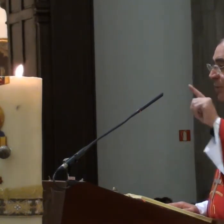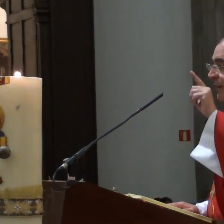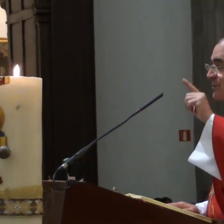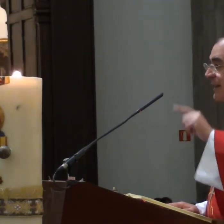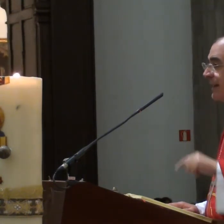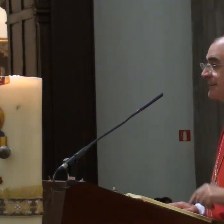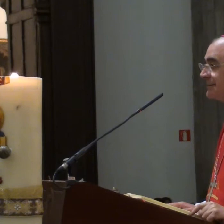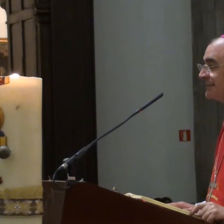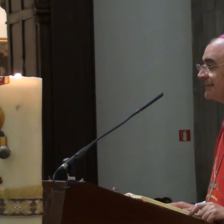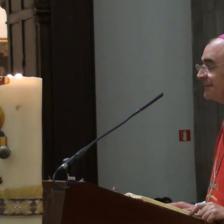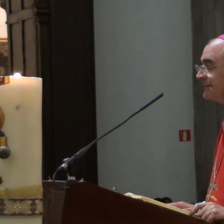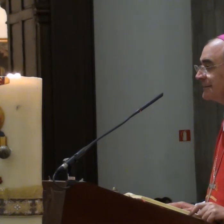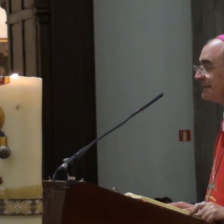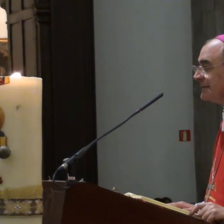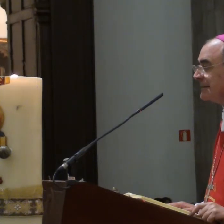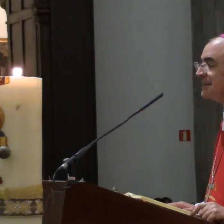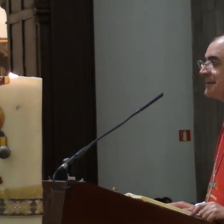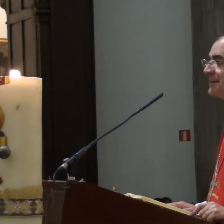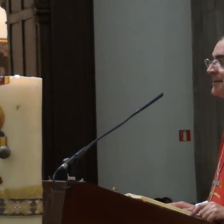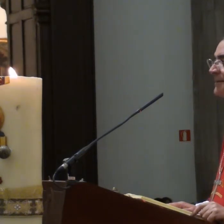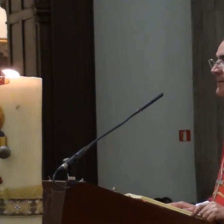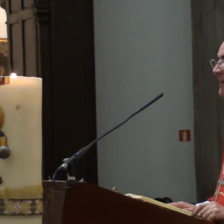acusan porque no se quieren